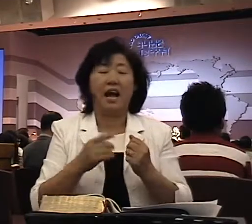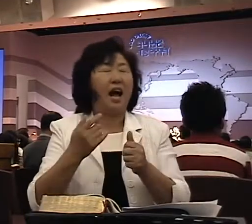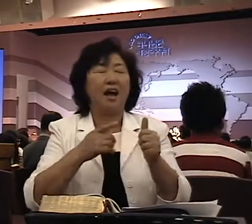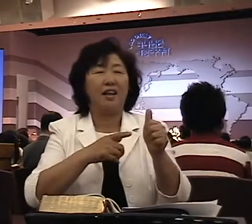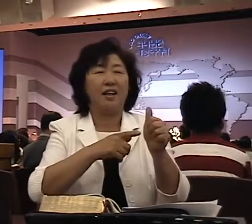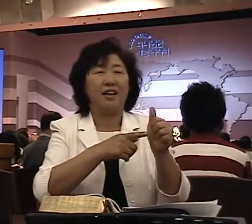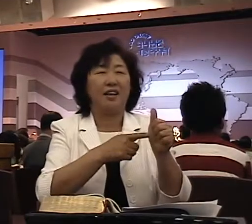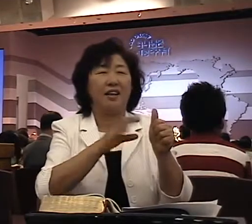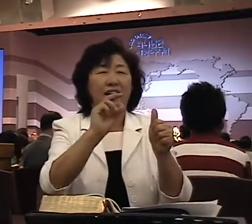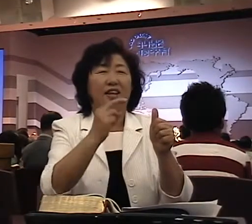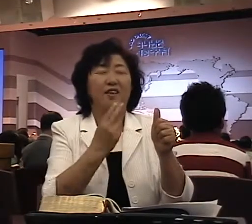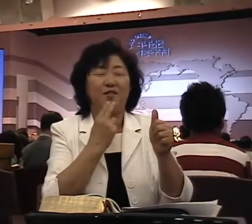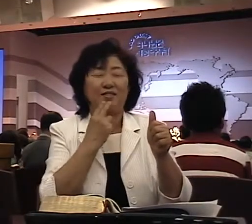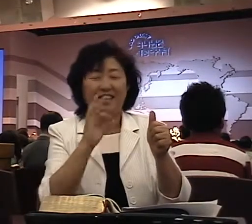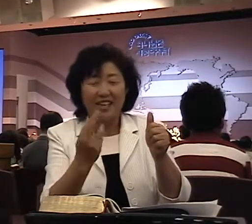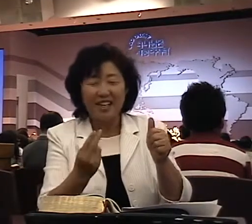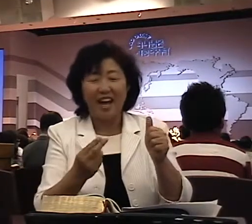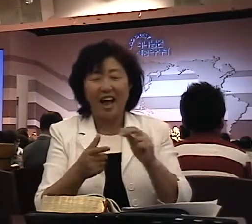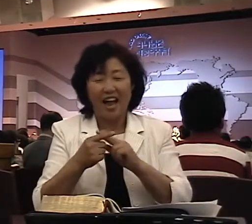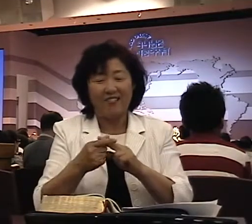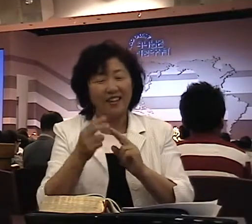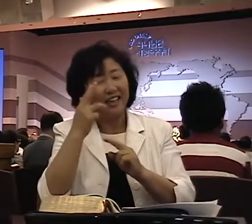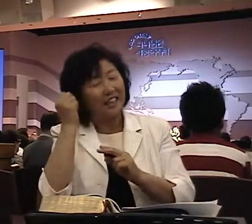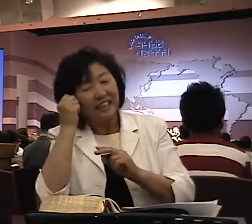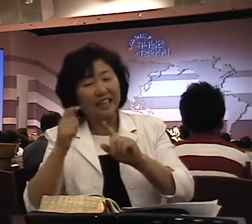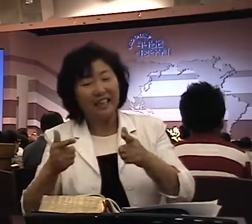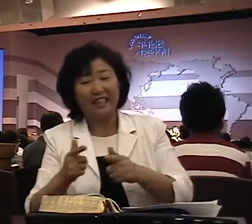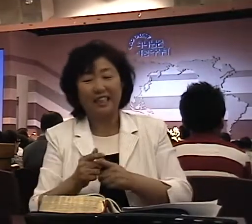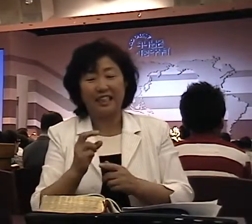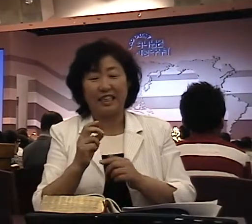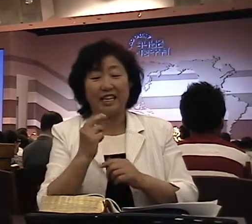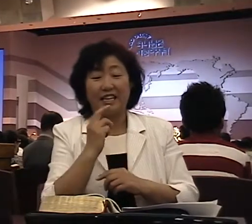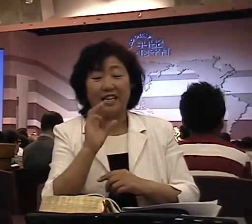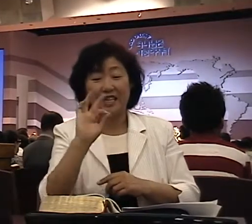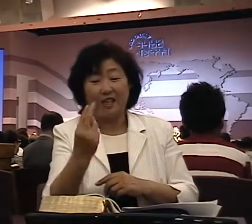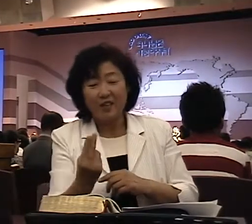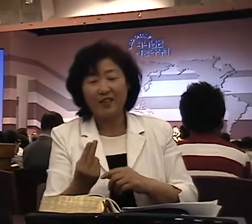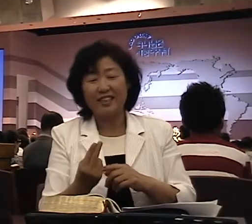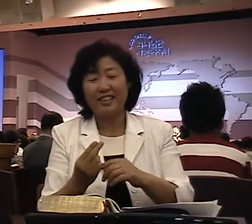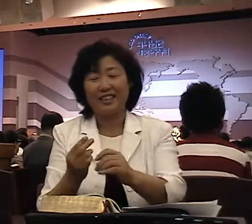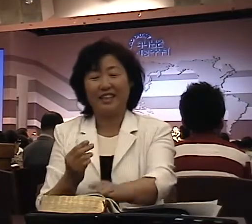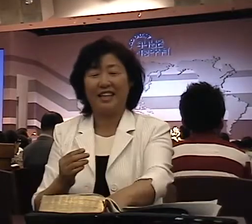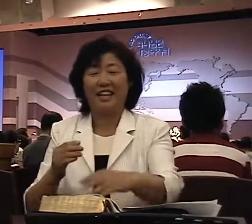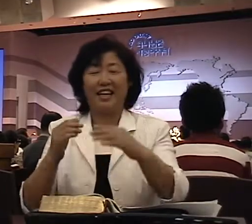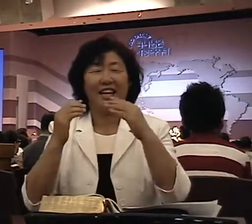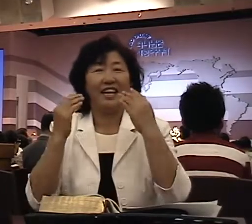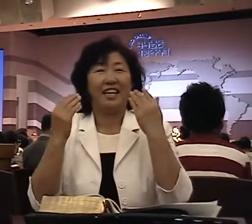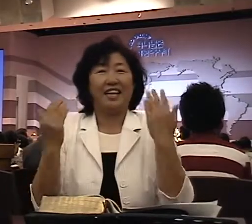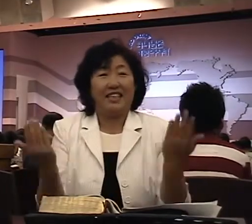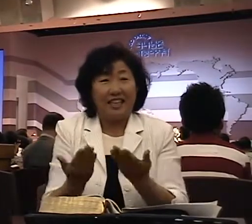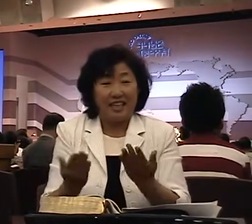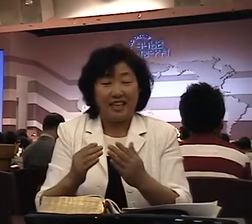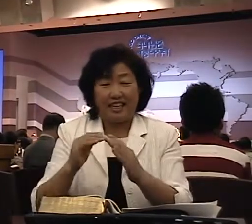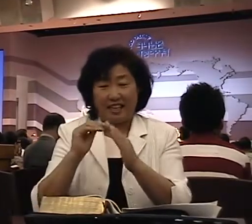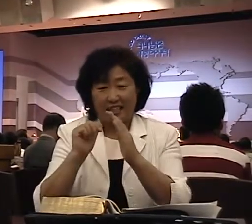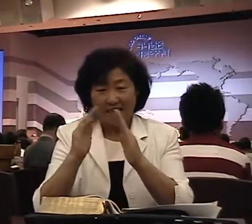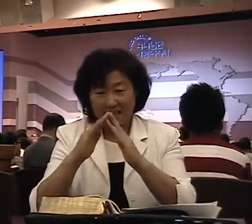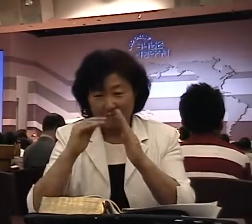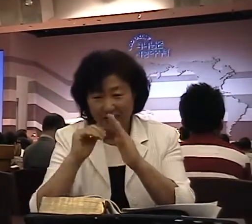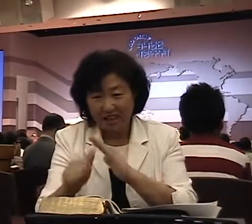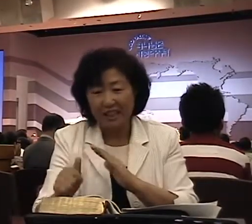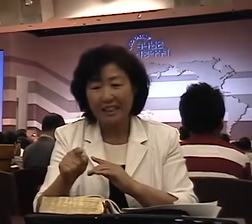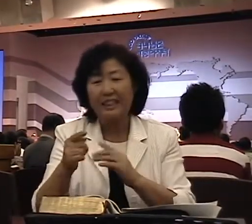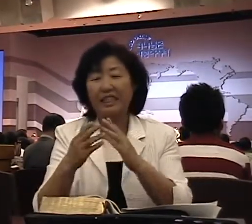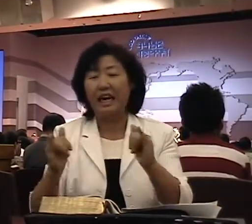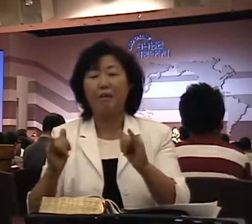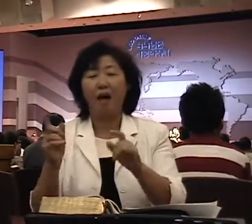뿐더러 함께 청하니라. 그러할 때 요셉이 시무하러 그 집에 들어갔더니 그 집 사람은 하나도 거기